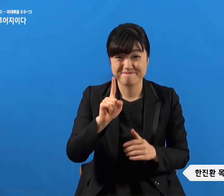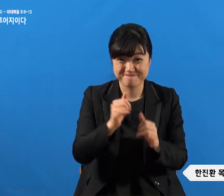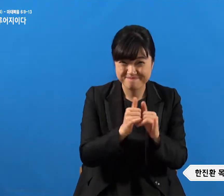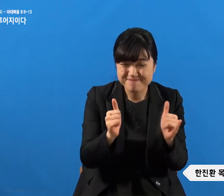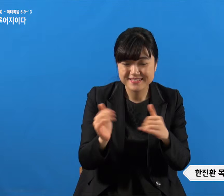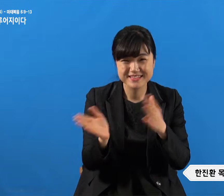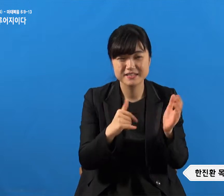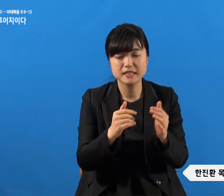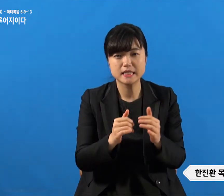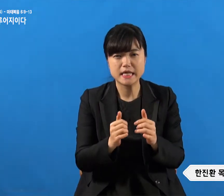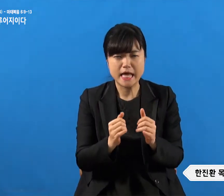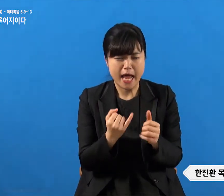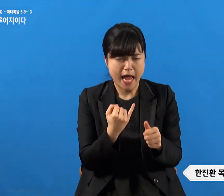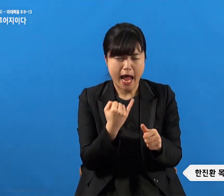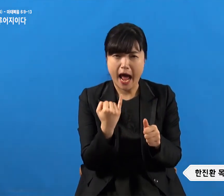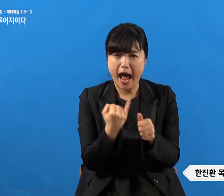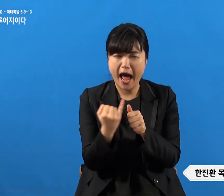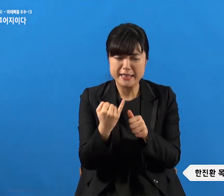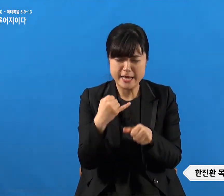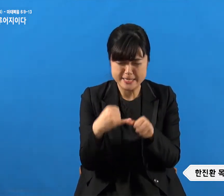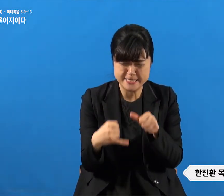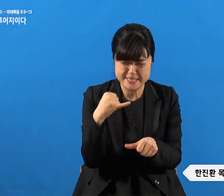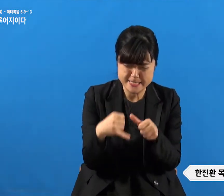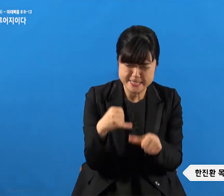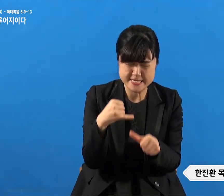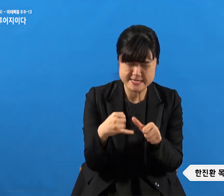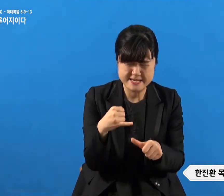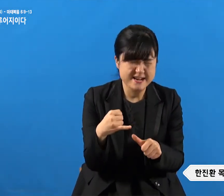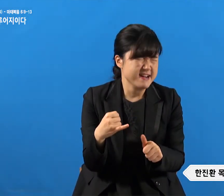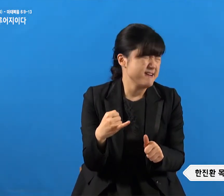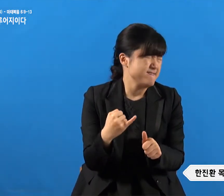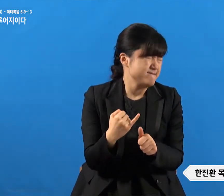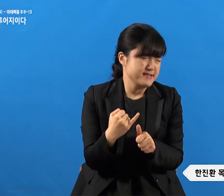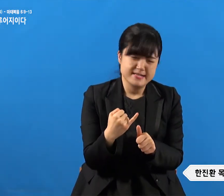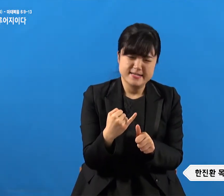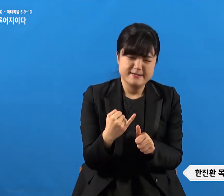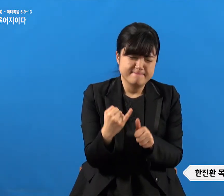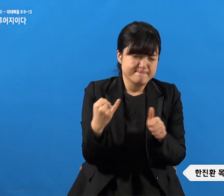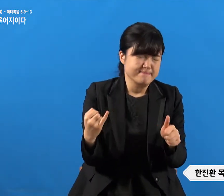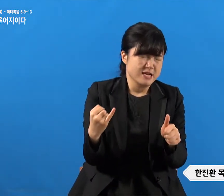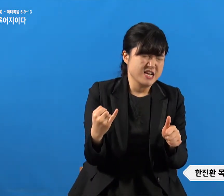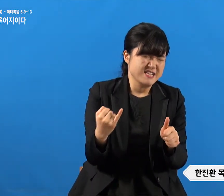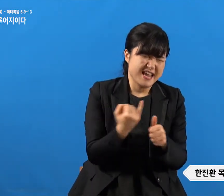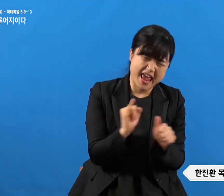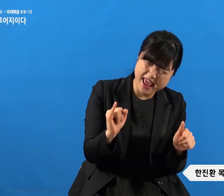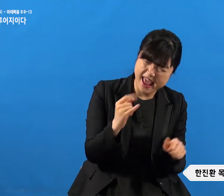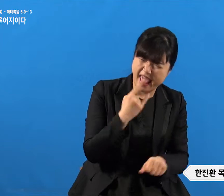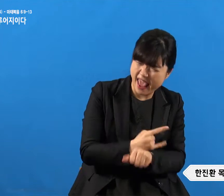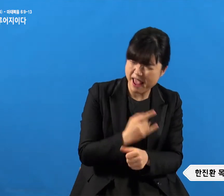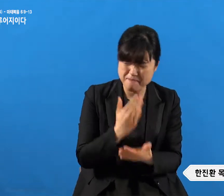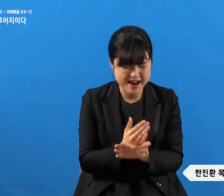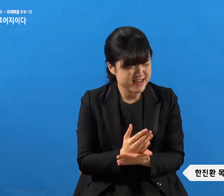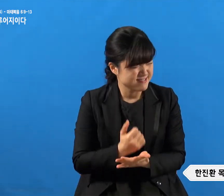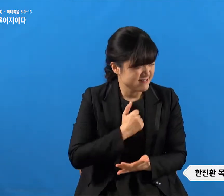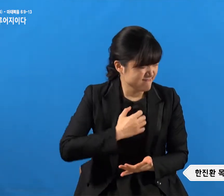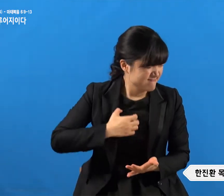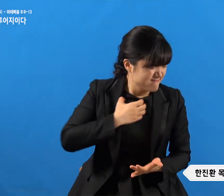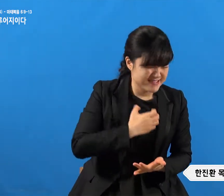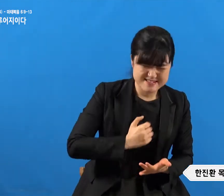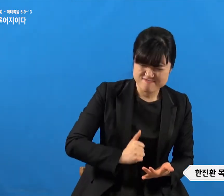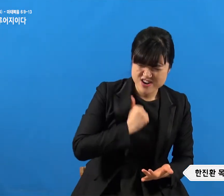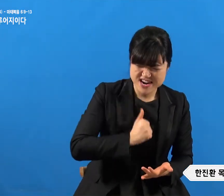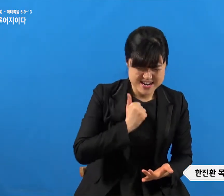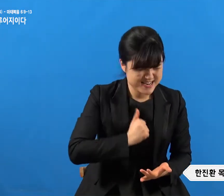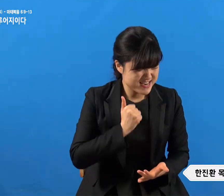어떤 사람이 아내하고 갈등이 심해서 그래서 이거 뭐 어떻게 해야 되나, 헤어져야 되나 말아야 되나, 하나님